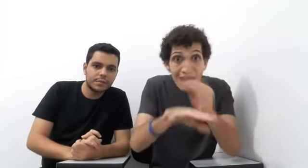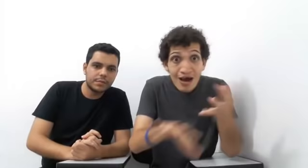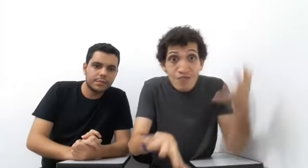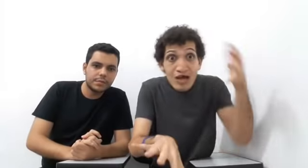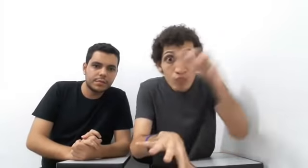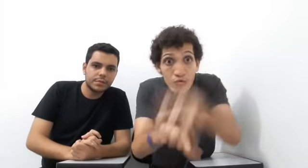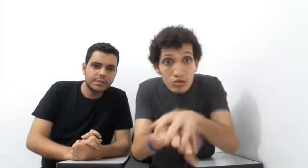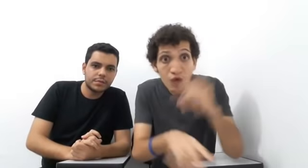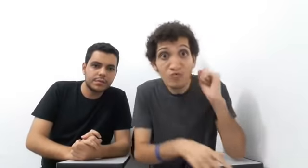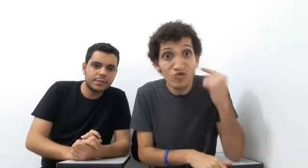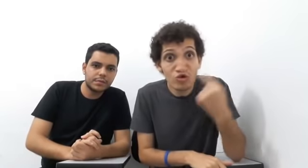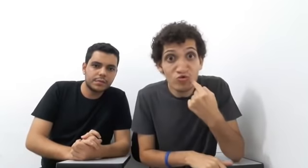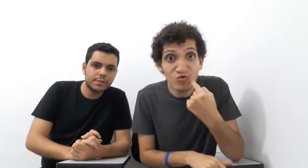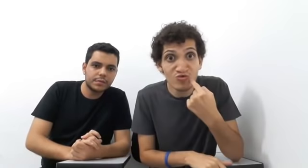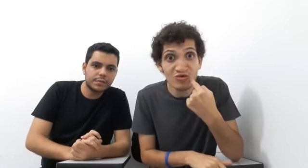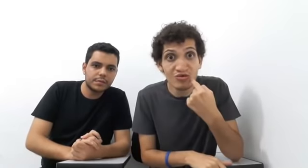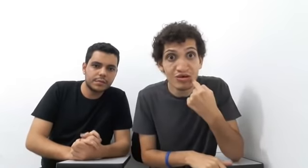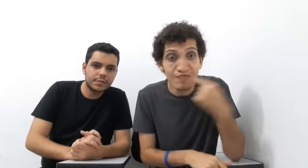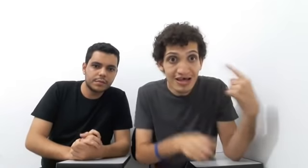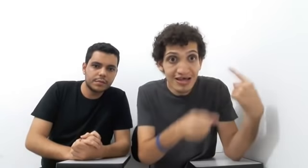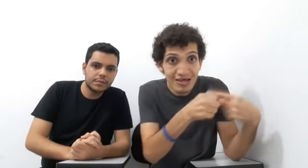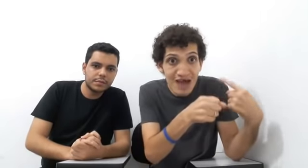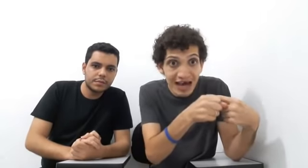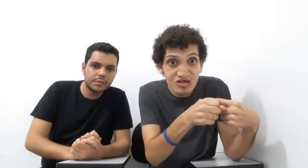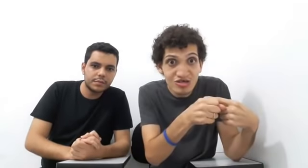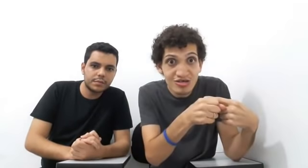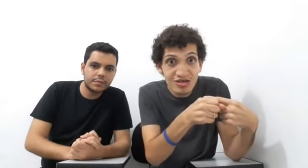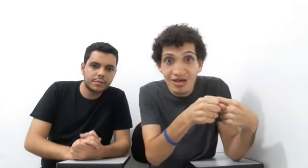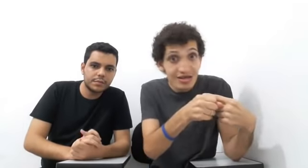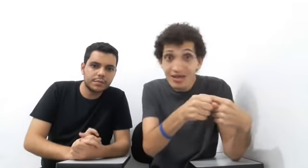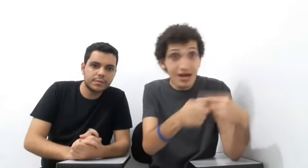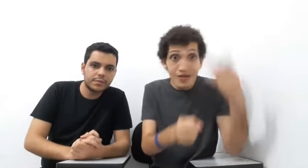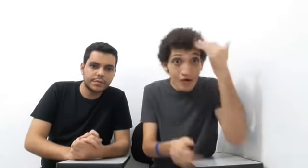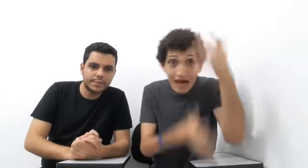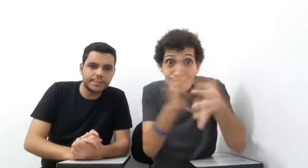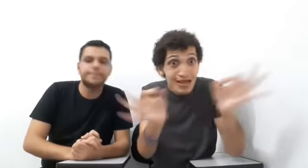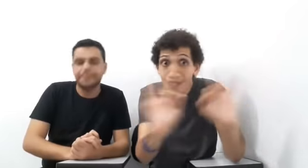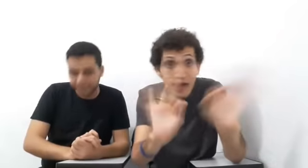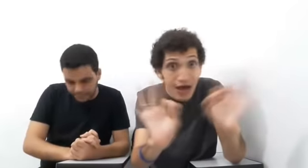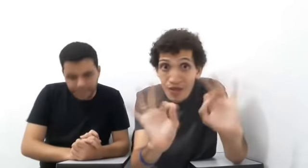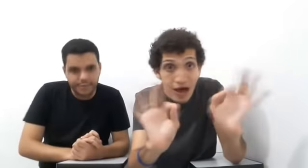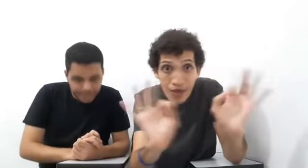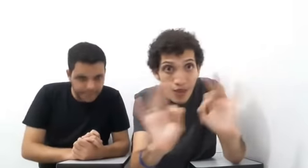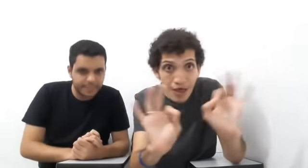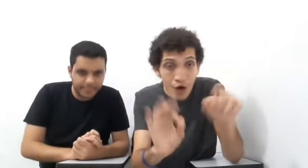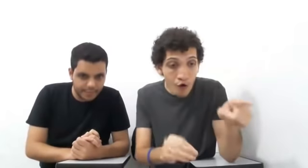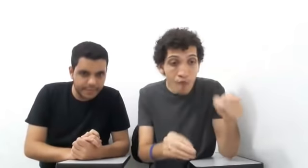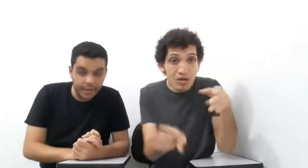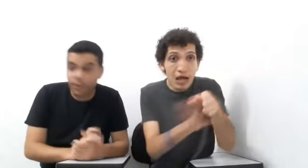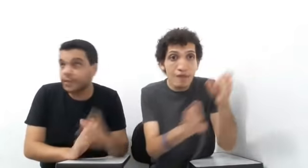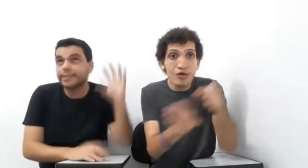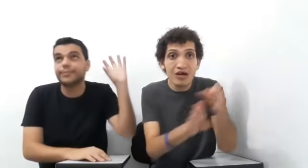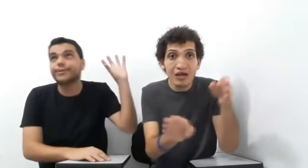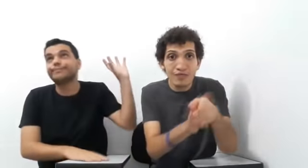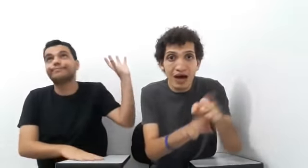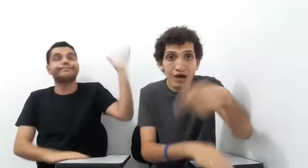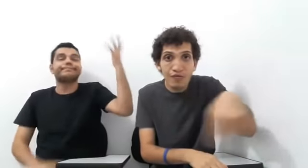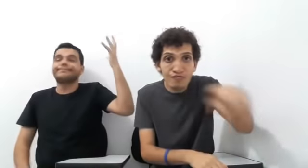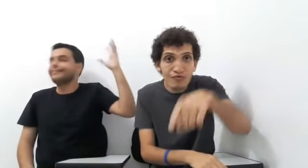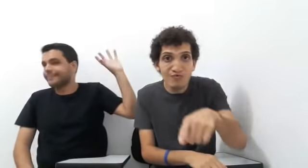da inclusão dos surdos nessa cidade e não sabe nada. Como ela vai orientar o povo?